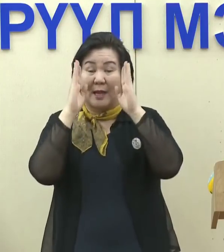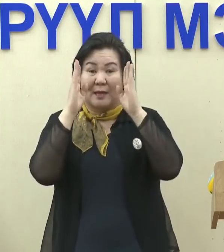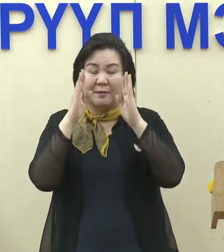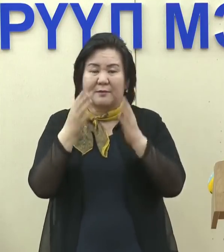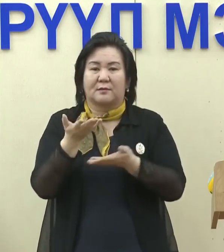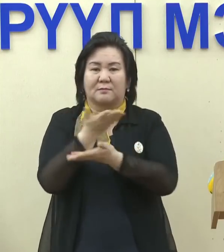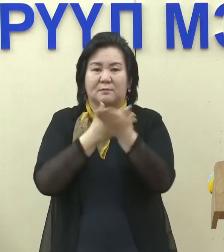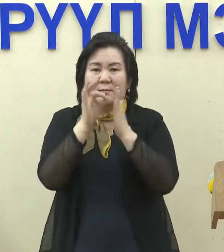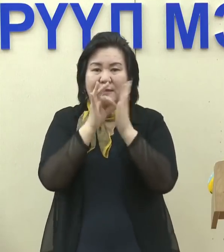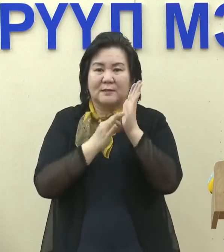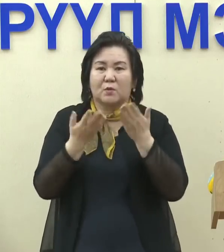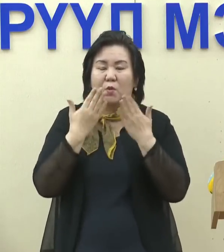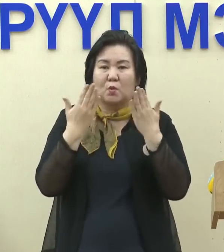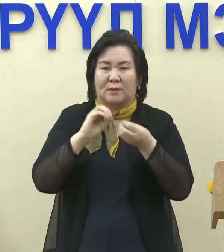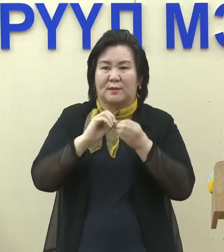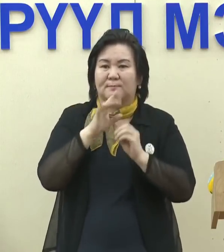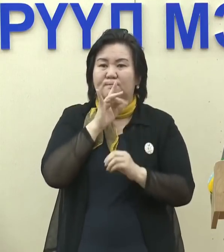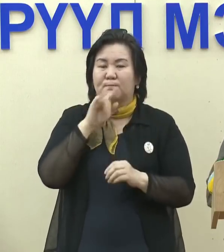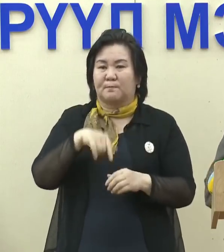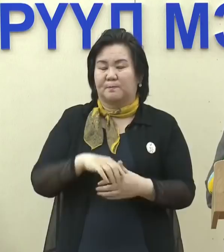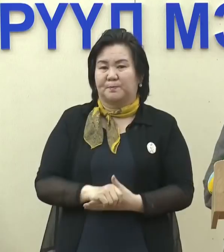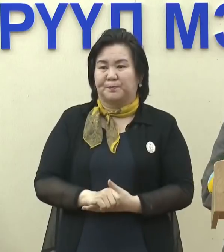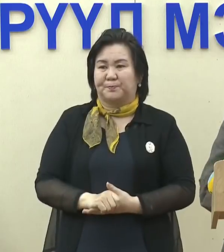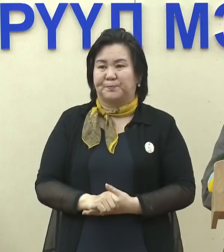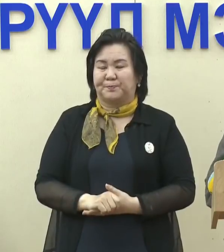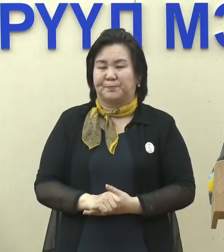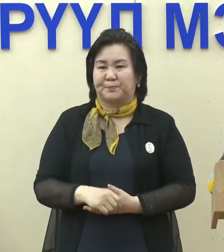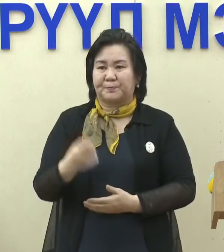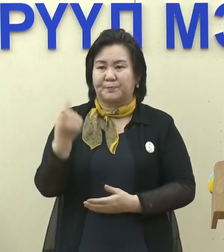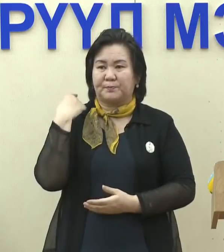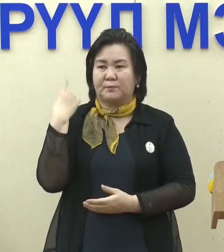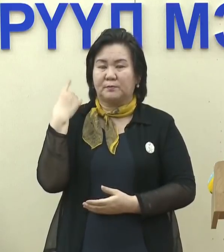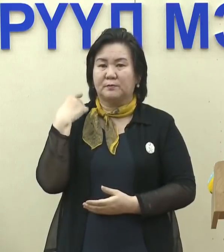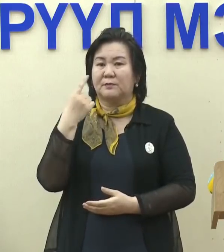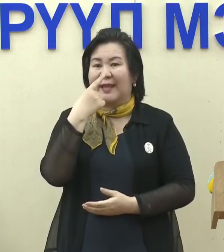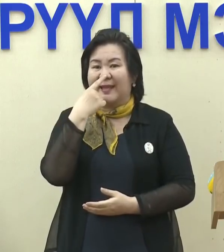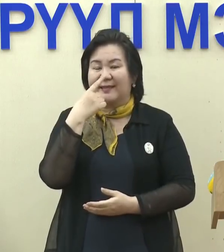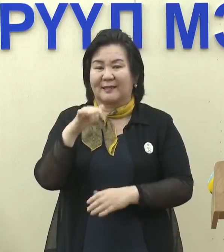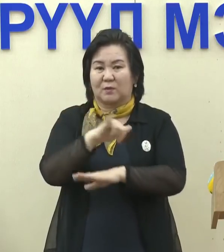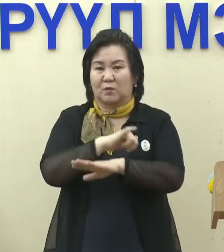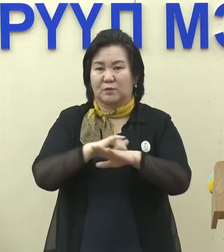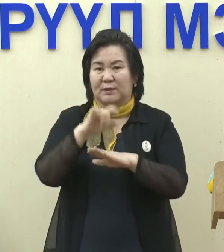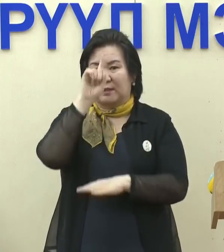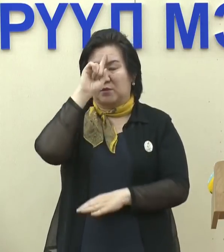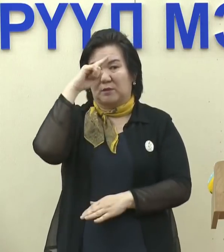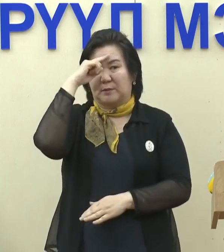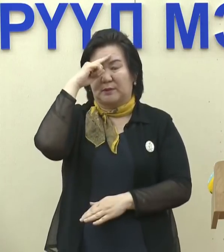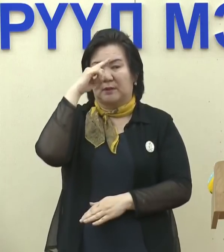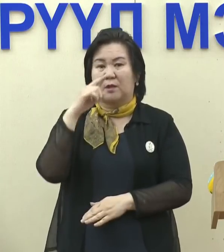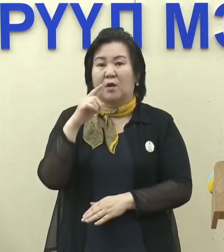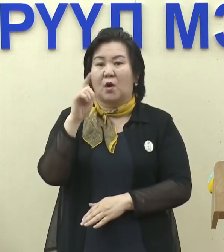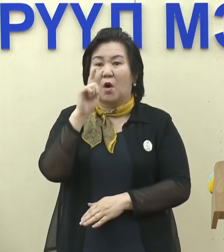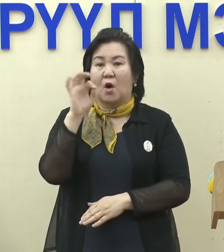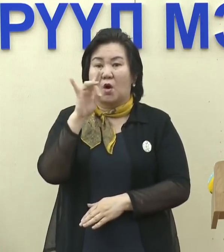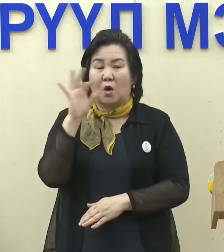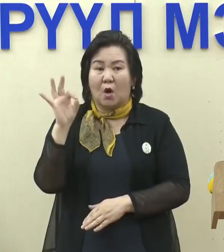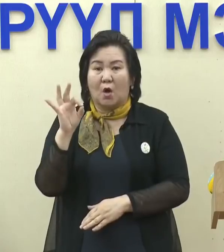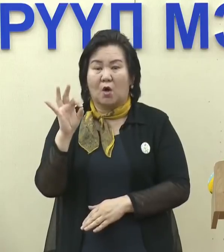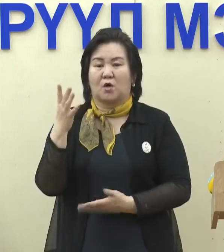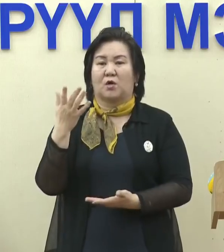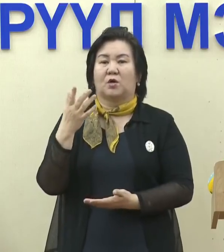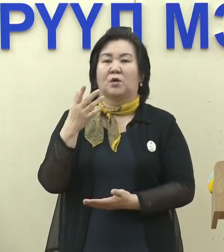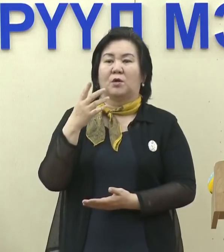бол хэлцүүлнэ. За өчигдөр бид бол бүгд найрамд хятад ард улсын эрүүл мэндийн үндэсний хороо